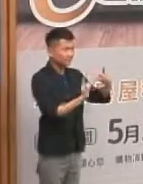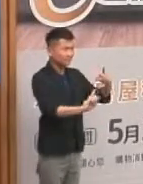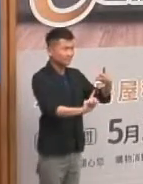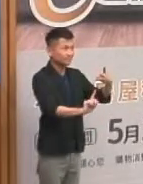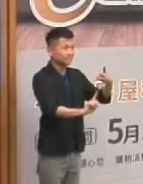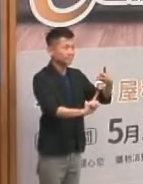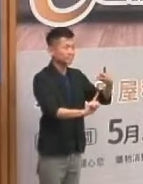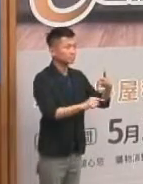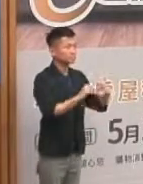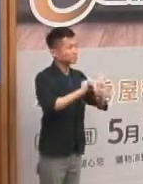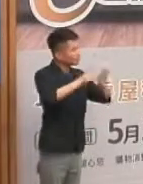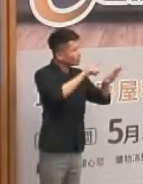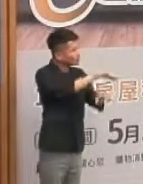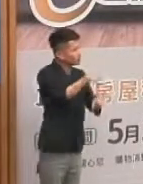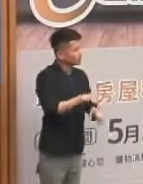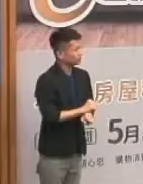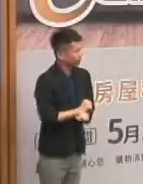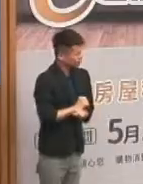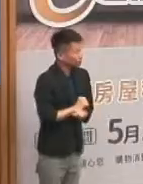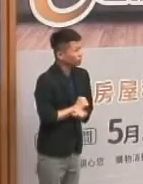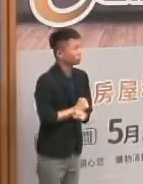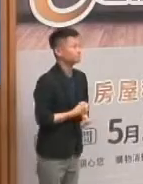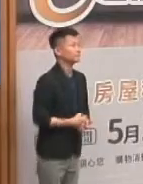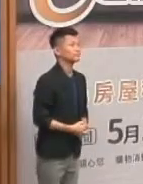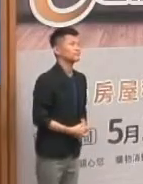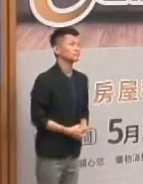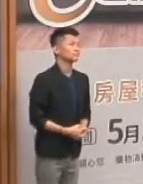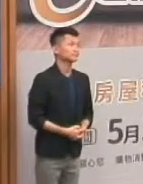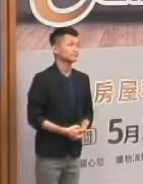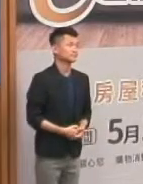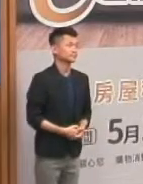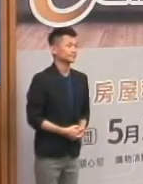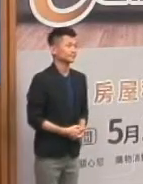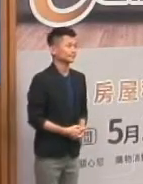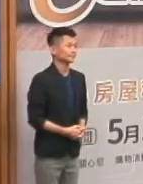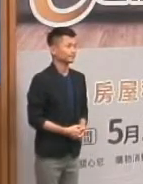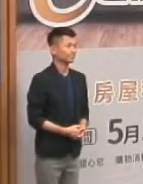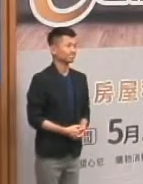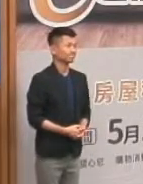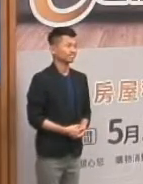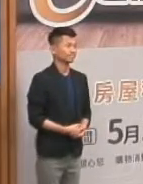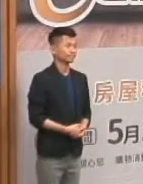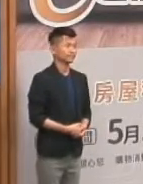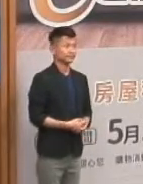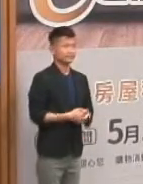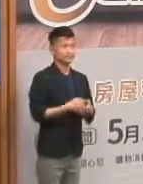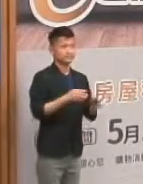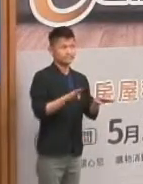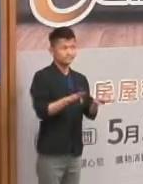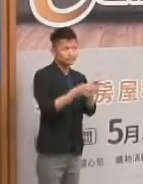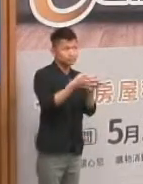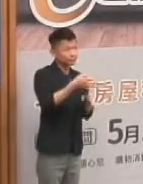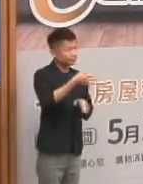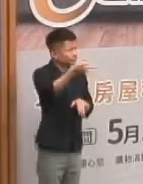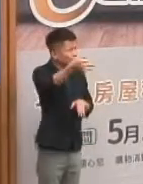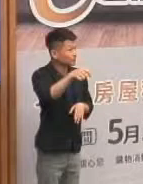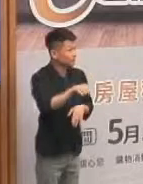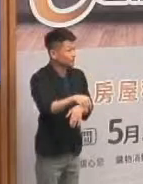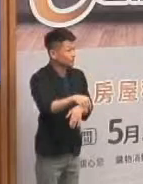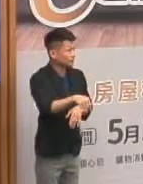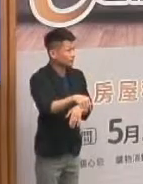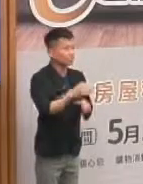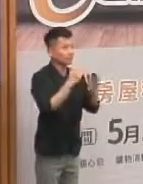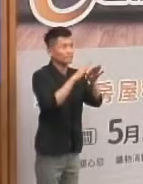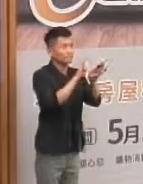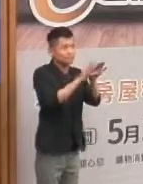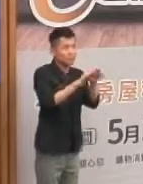一些可能要叮咛大家、要提醒大家的事情。那在开征作业的部分哈，那当然我们知道房屋